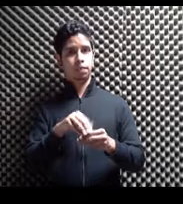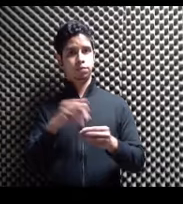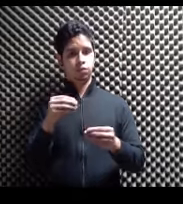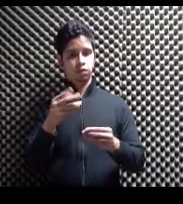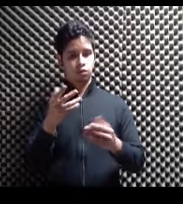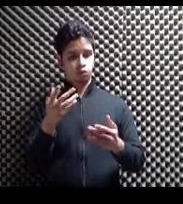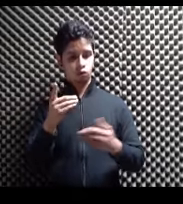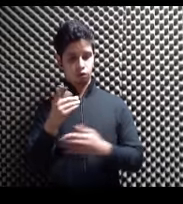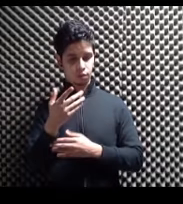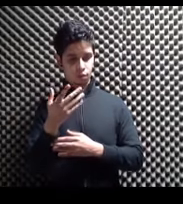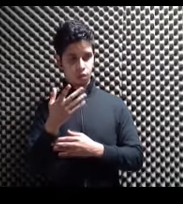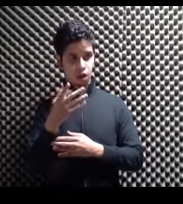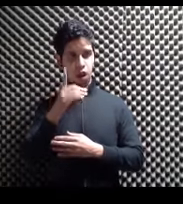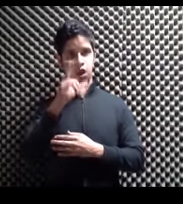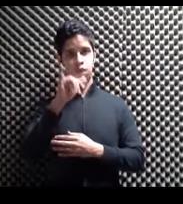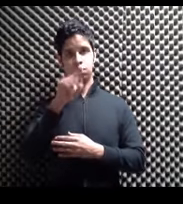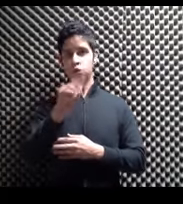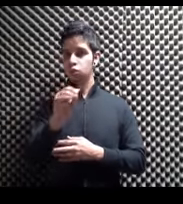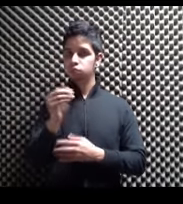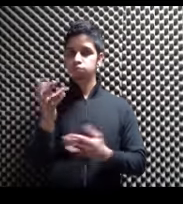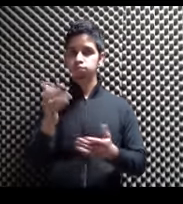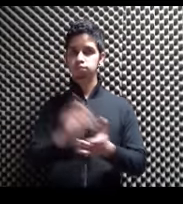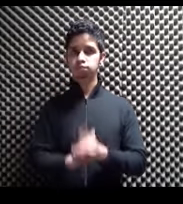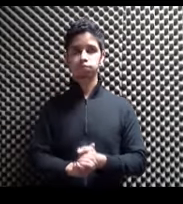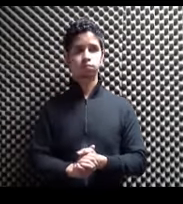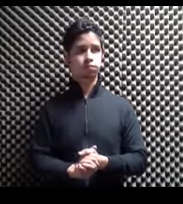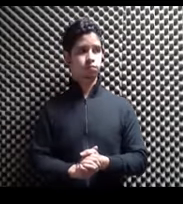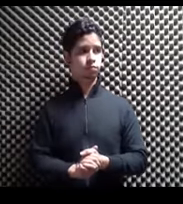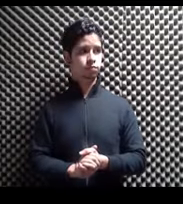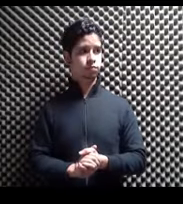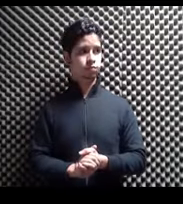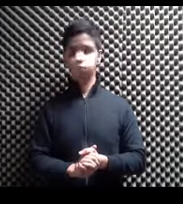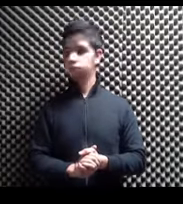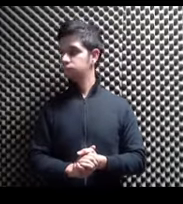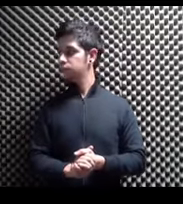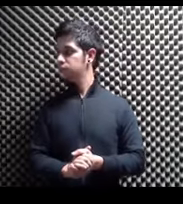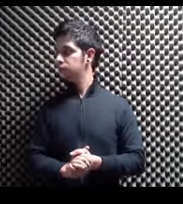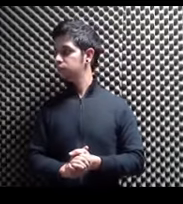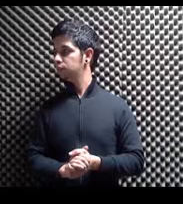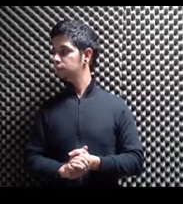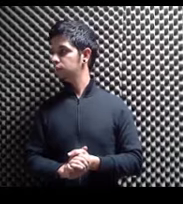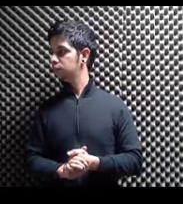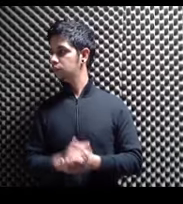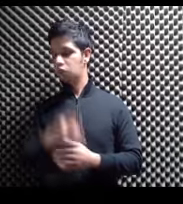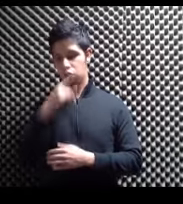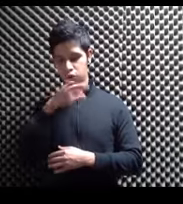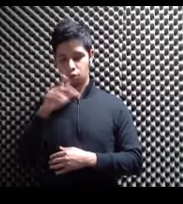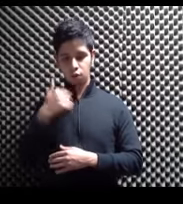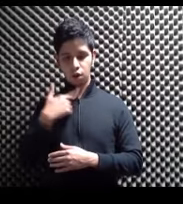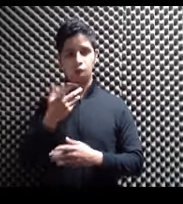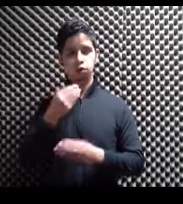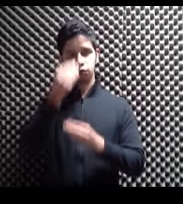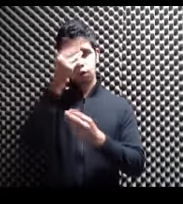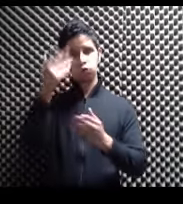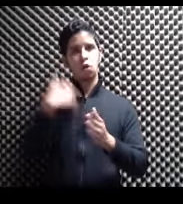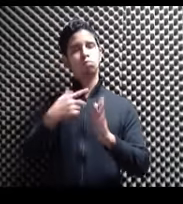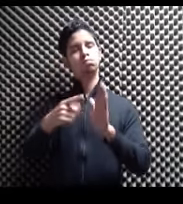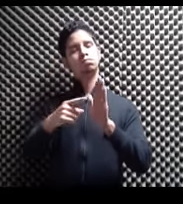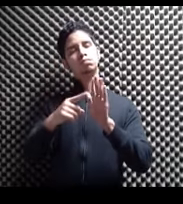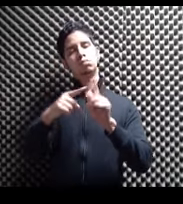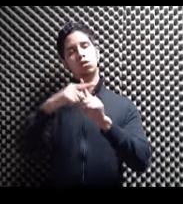niños. Ah, ella le gustaba a los niños, ¿ves? Los niños, por el mensaje positivo. Fue una serie que a mí me impactó